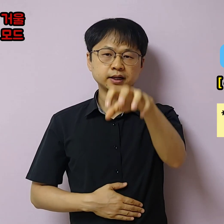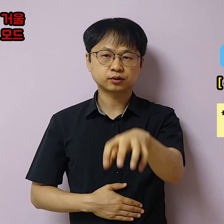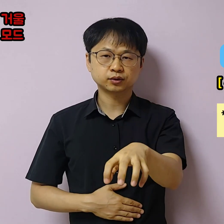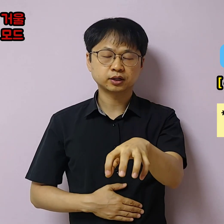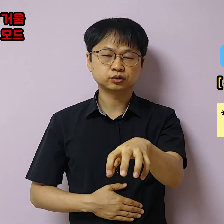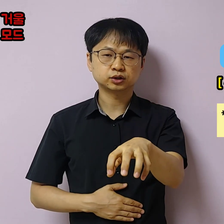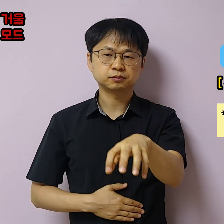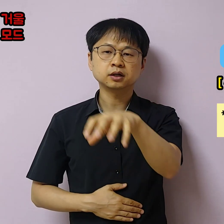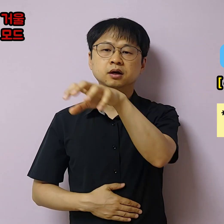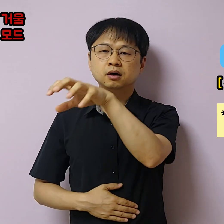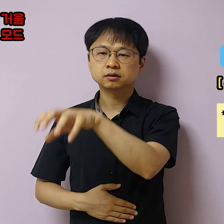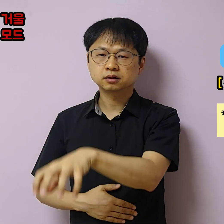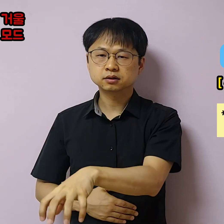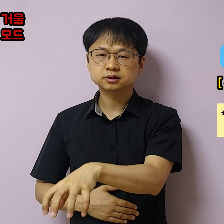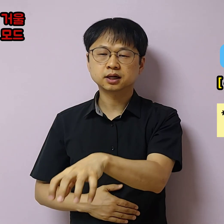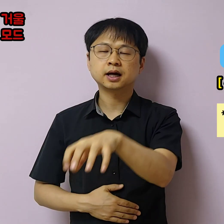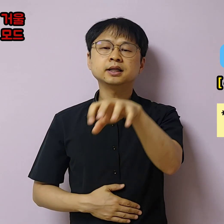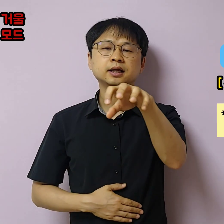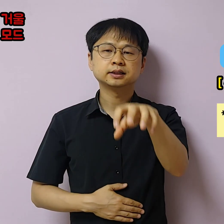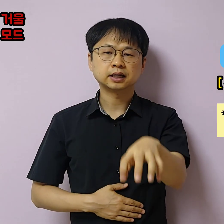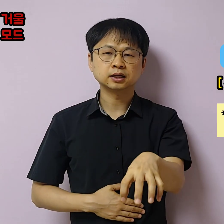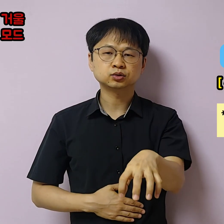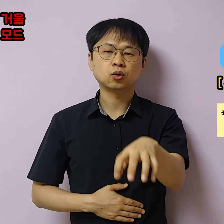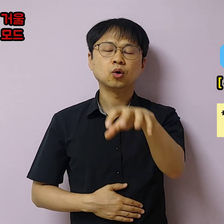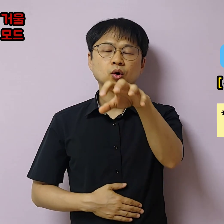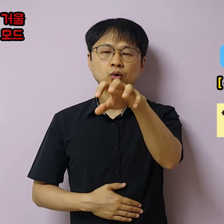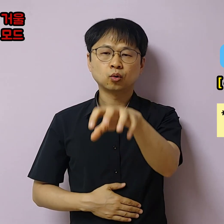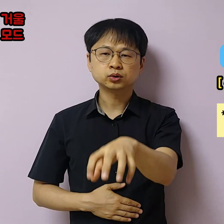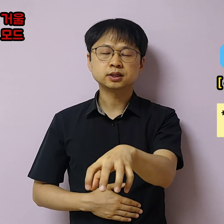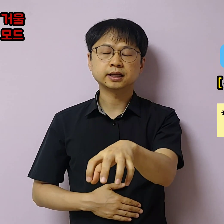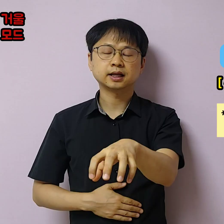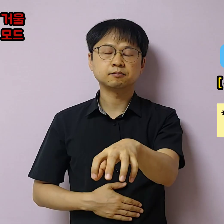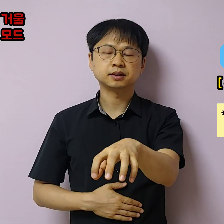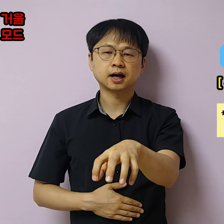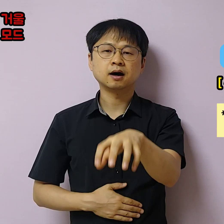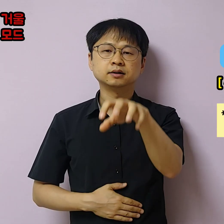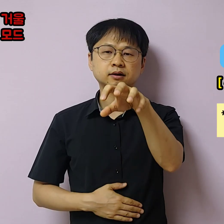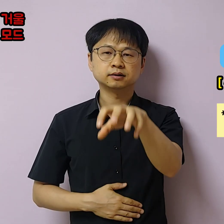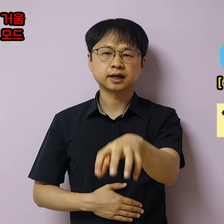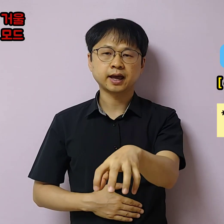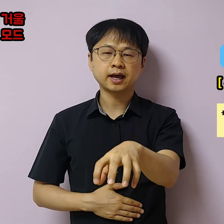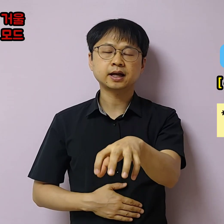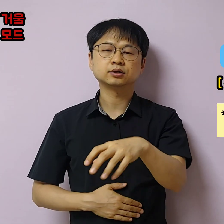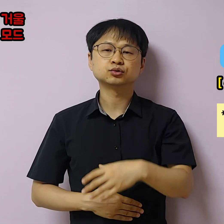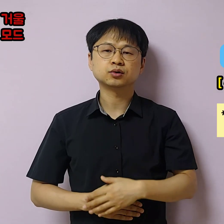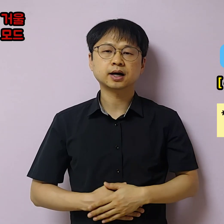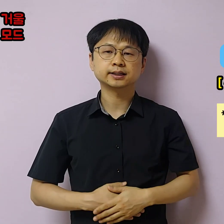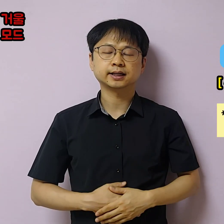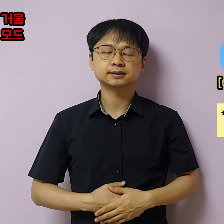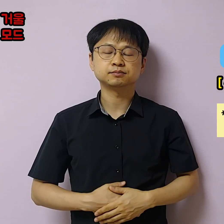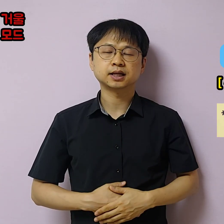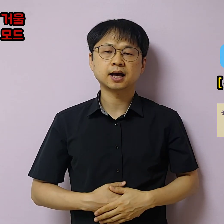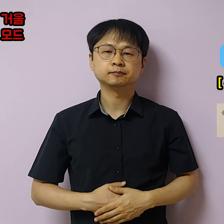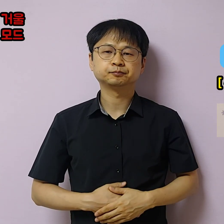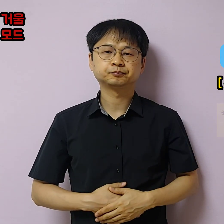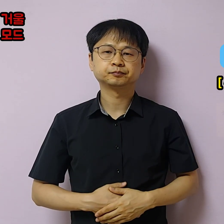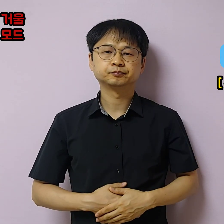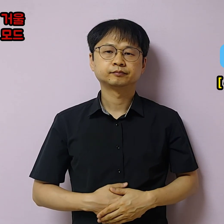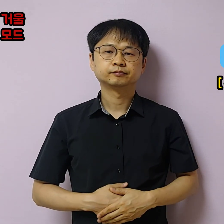아래로 내려주시면 어떤 특정한 장소, 곳을 나타냅니다. 어디에 라는 수어가 되겠습니다.